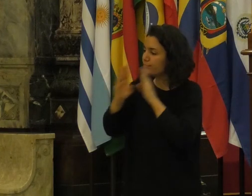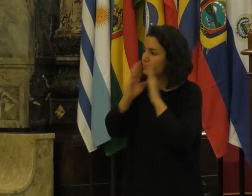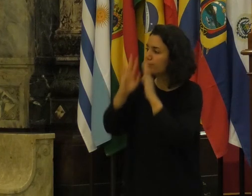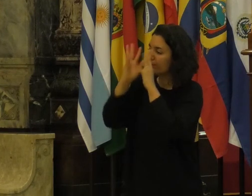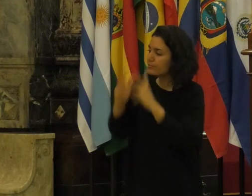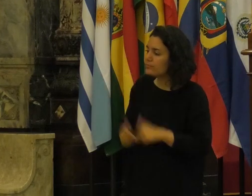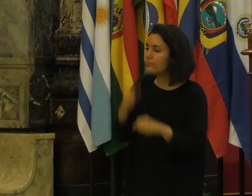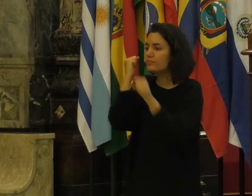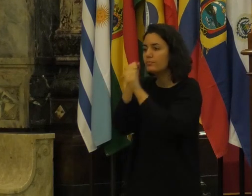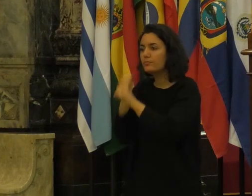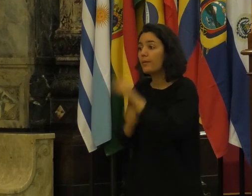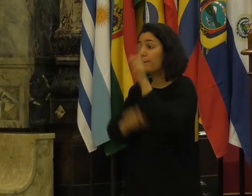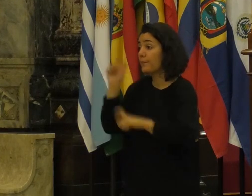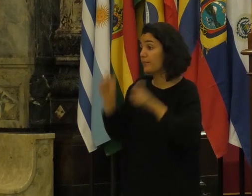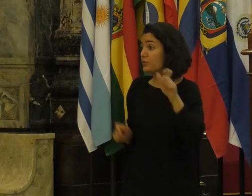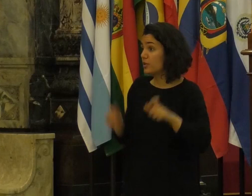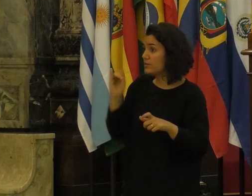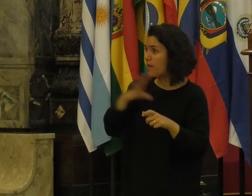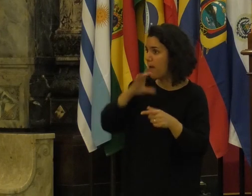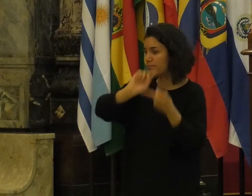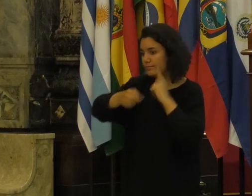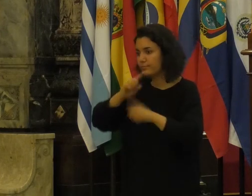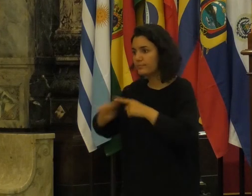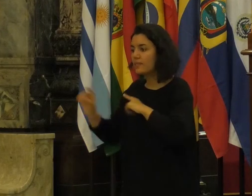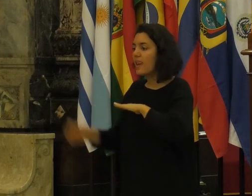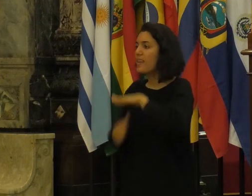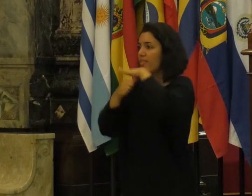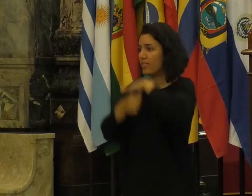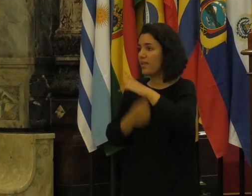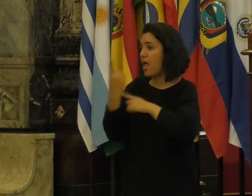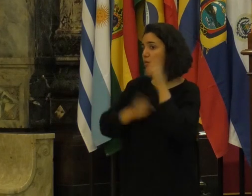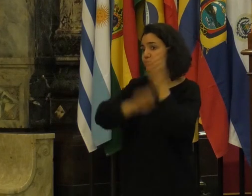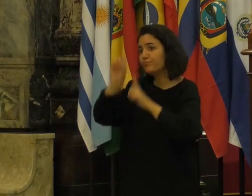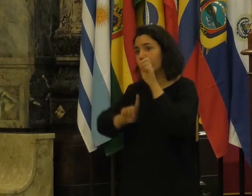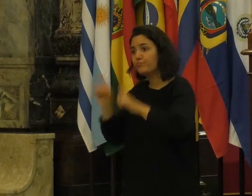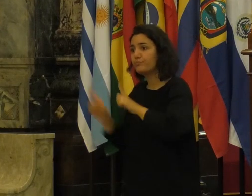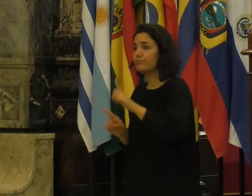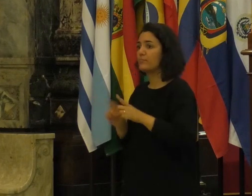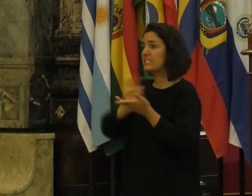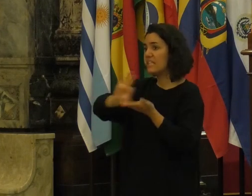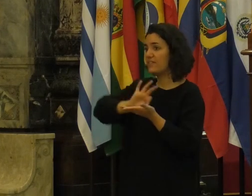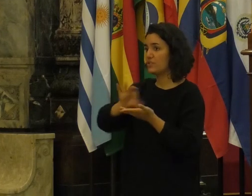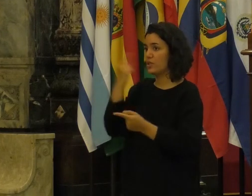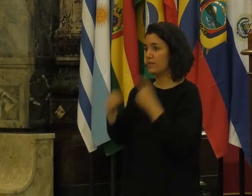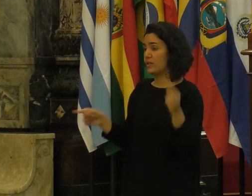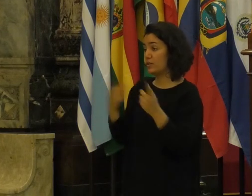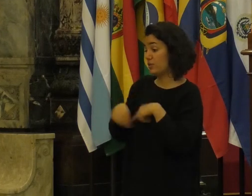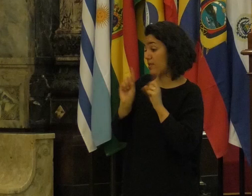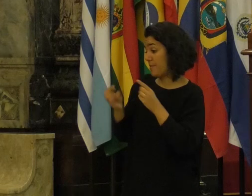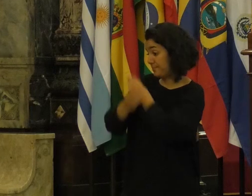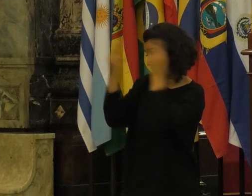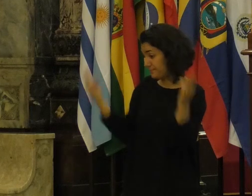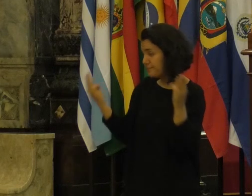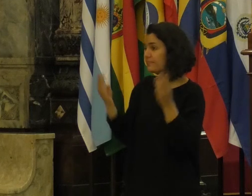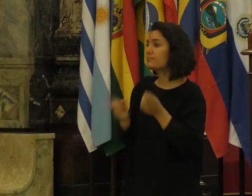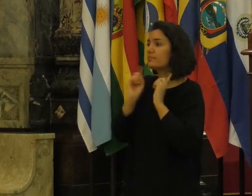personas que de alguna manera hemos tenido algún tipo de vinculación con liderazgo en universidades, en servicios, etc. Y en general, con todo